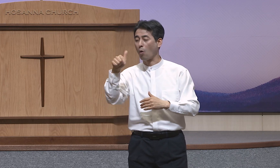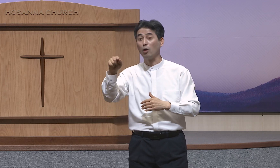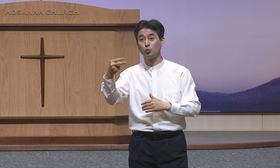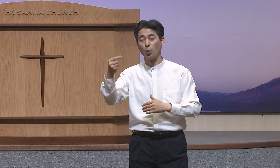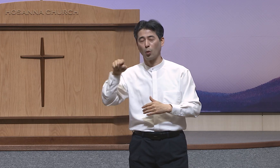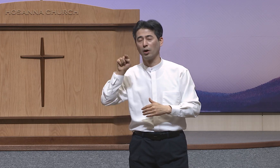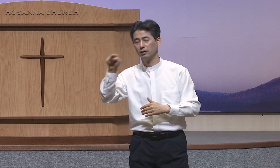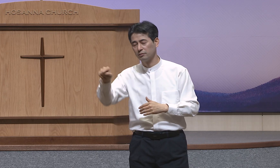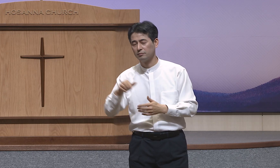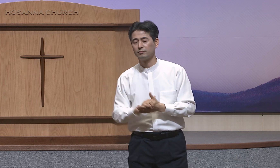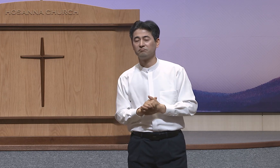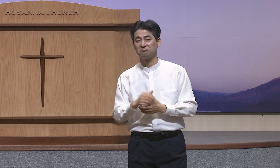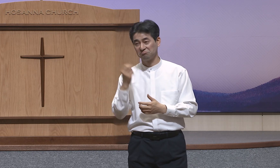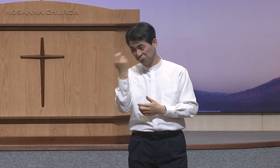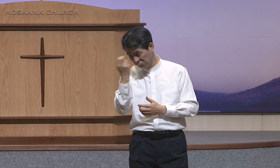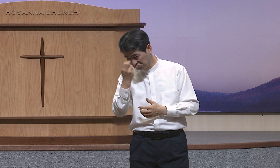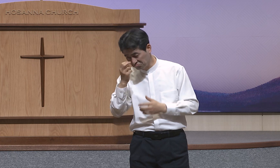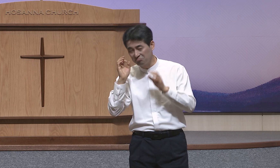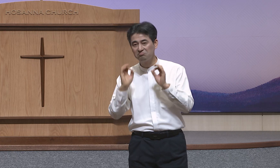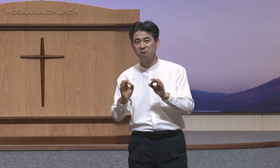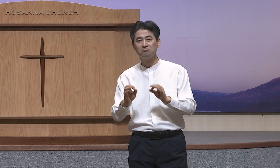병원에 정기 검사를 가는데